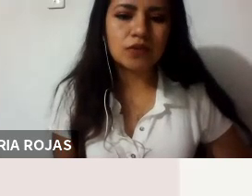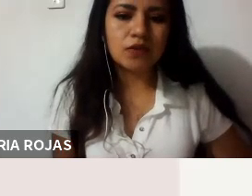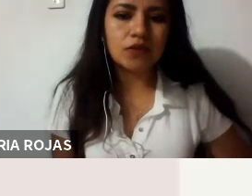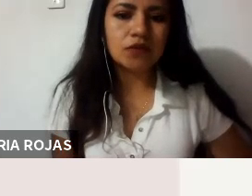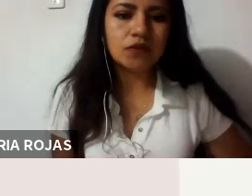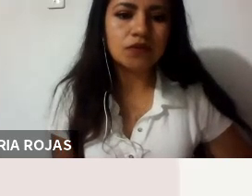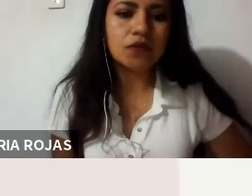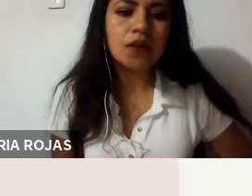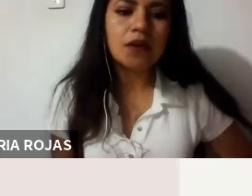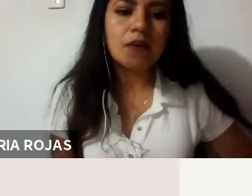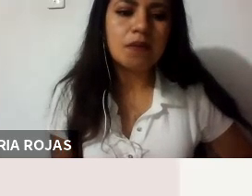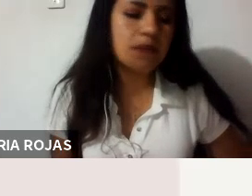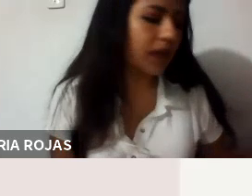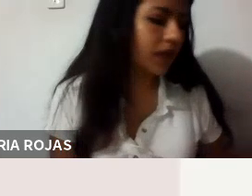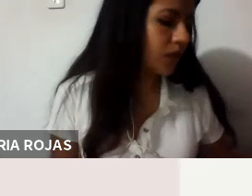Menstruación,